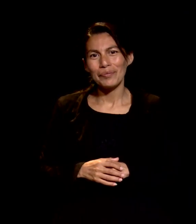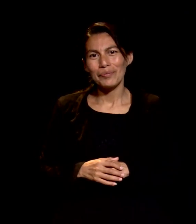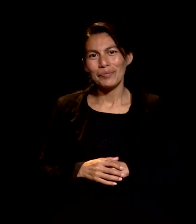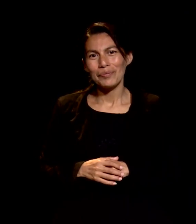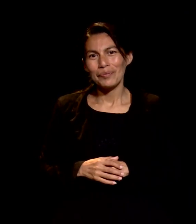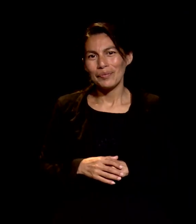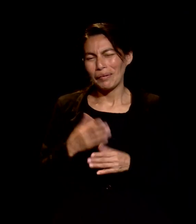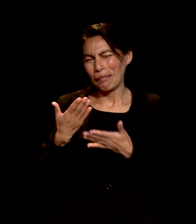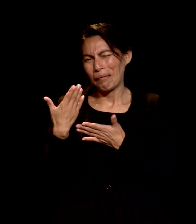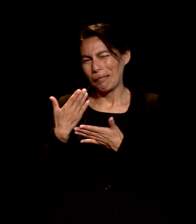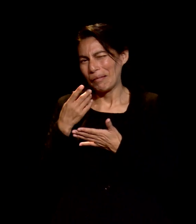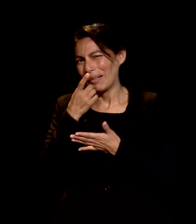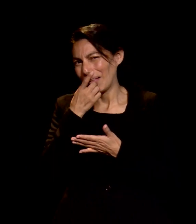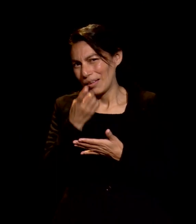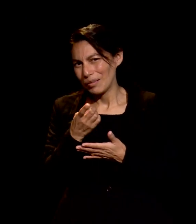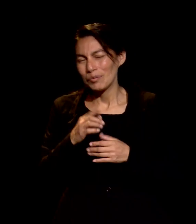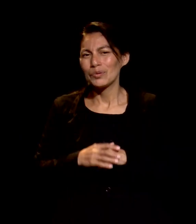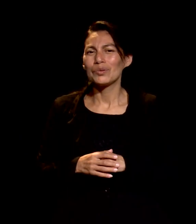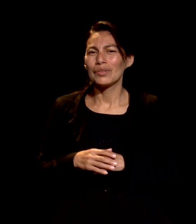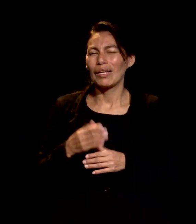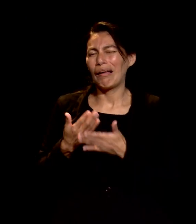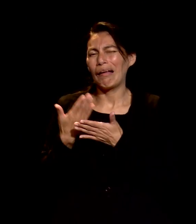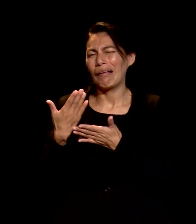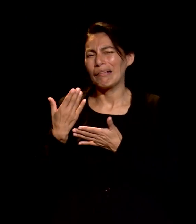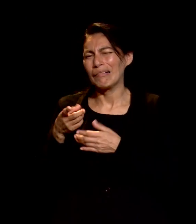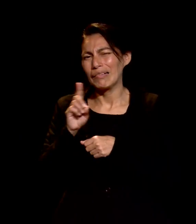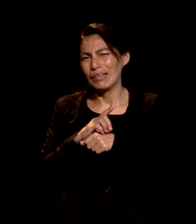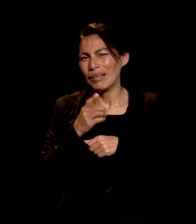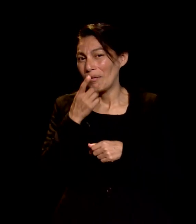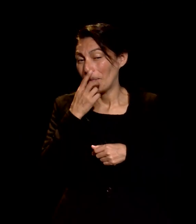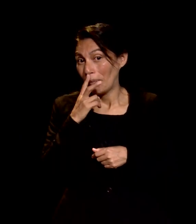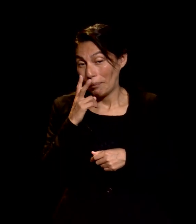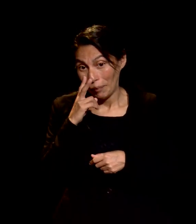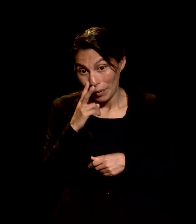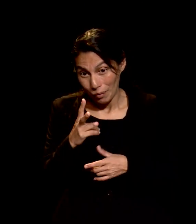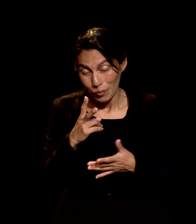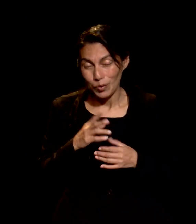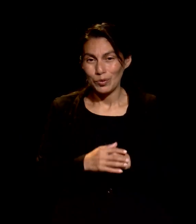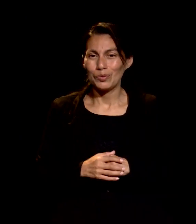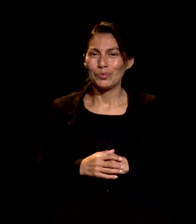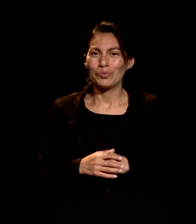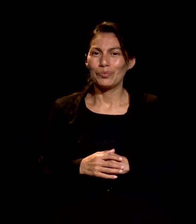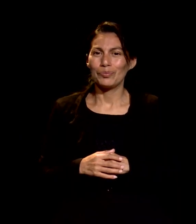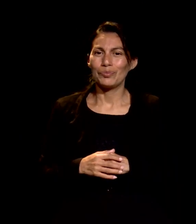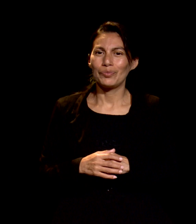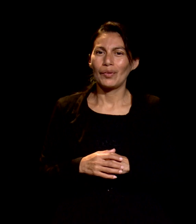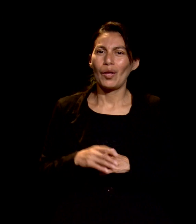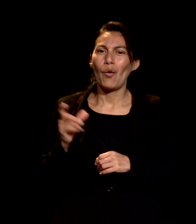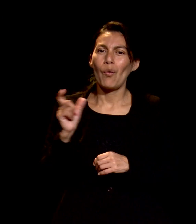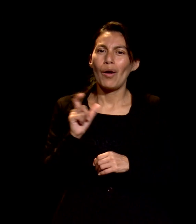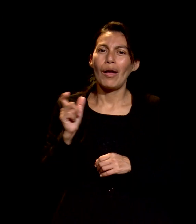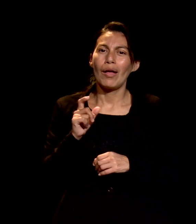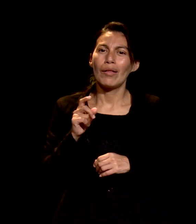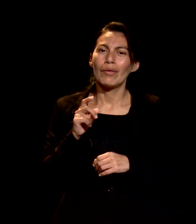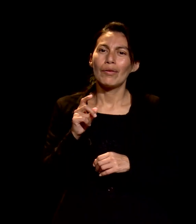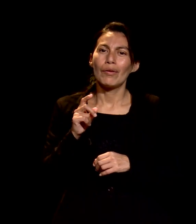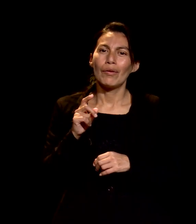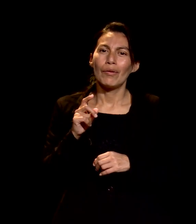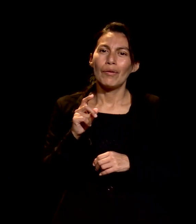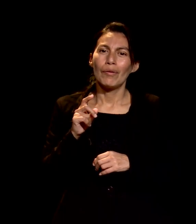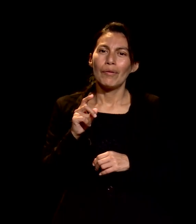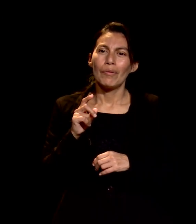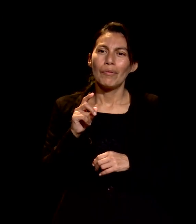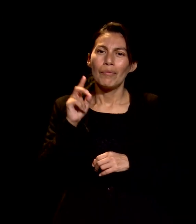eso y lo dijimos hace unos días en el programa cuando Pablo